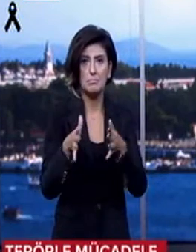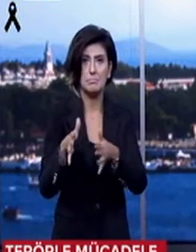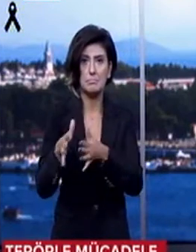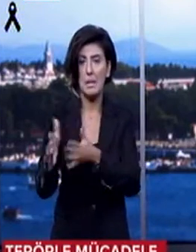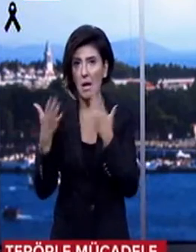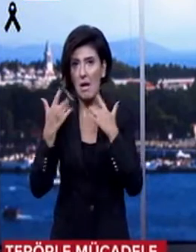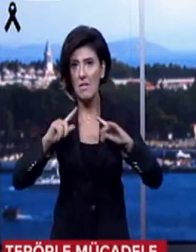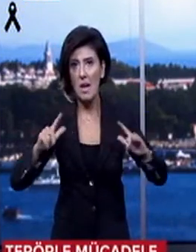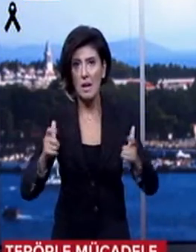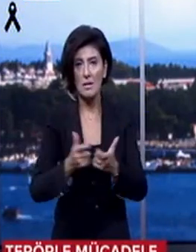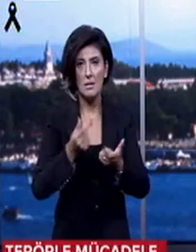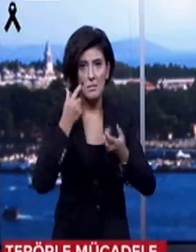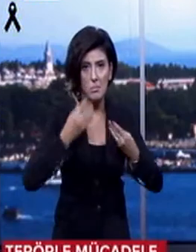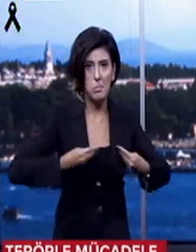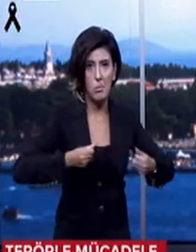hava harekatıyla imha edildi.